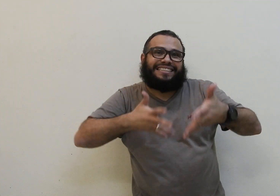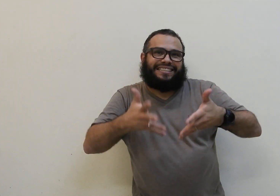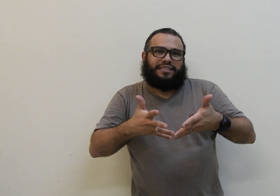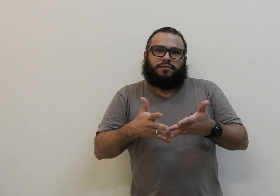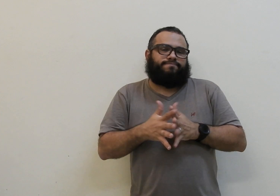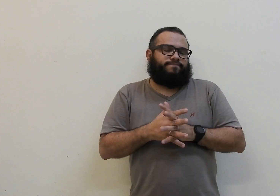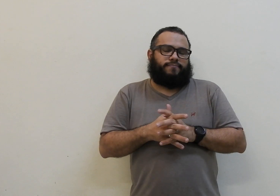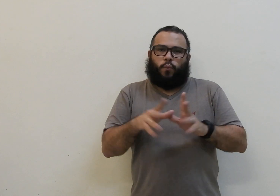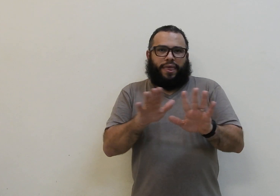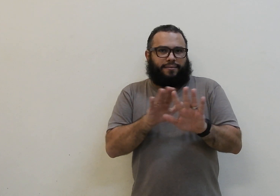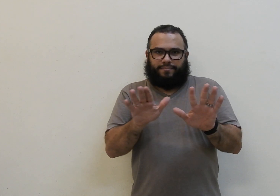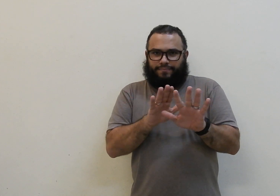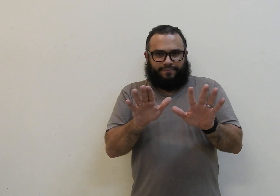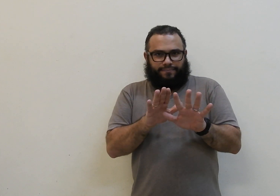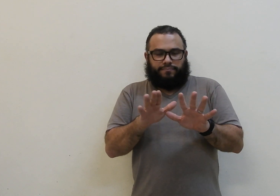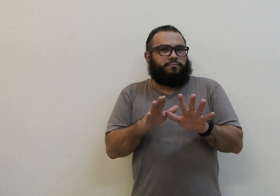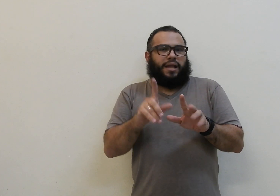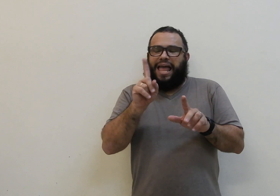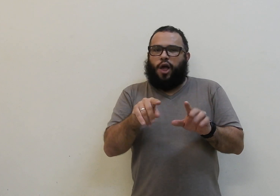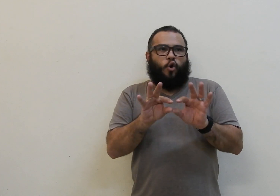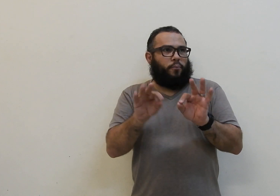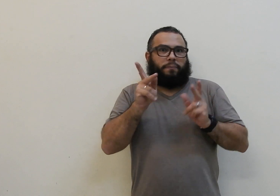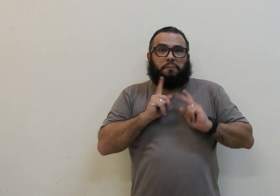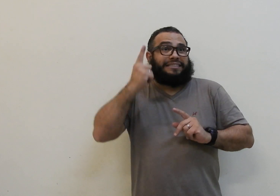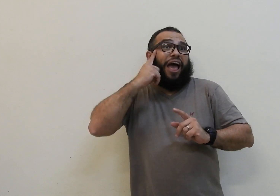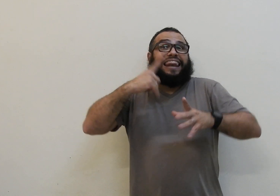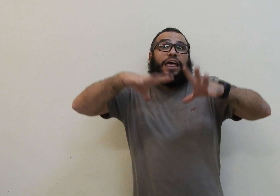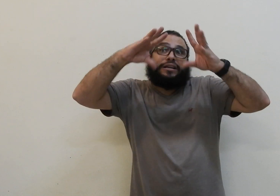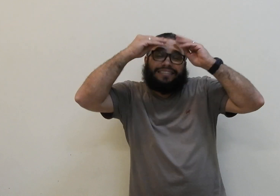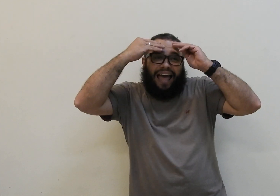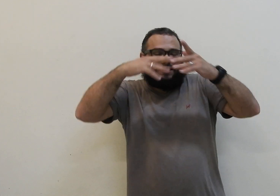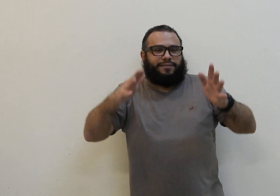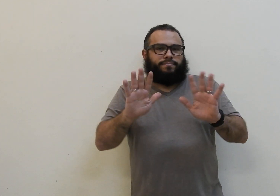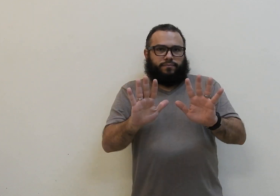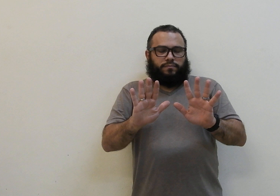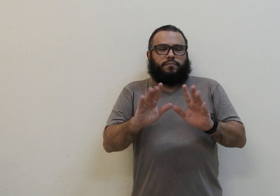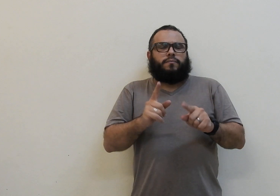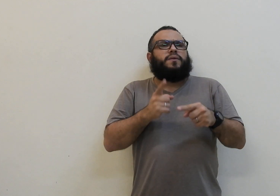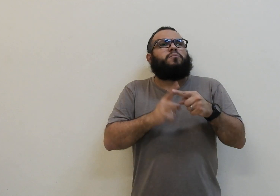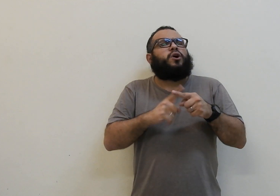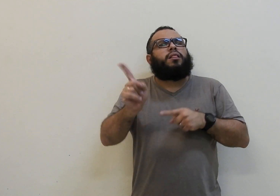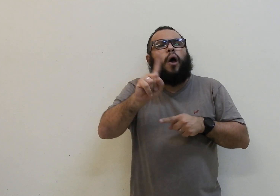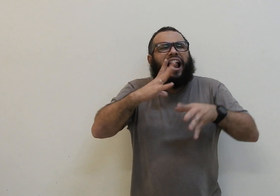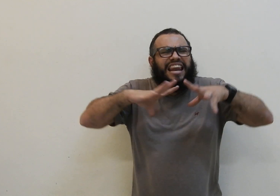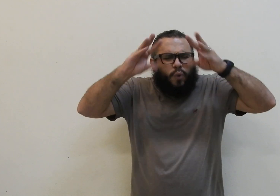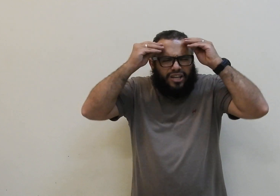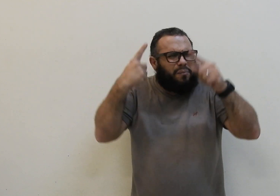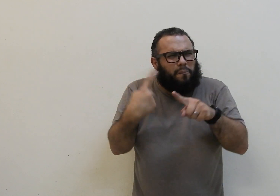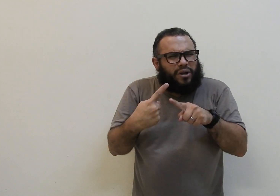dizer o que é Libras, né? Linguagem de sinais. Então são coisas muito comuns que acontecem.